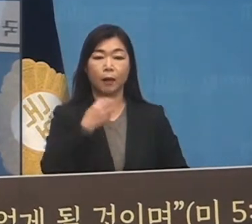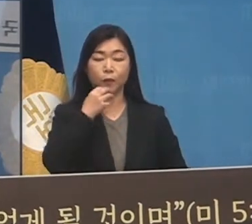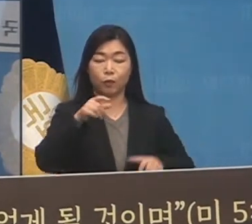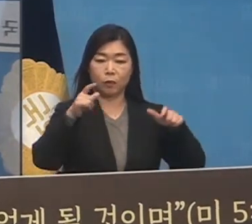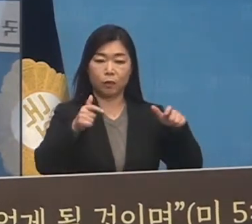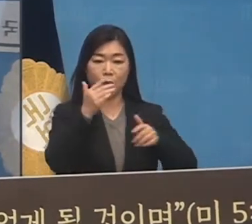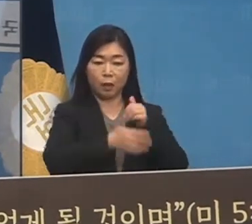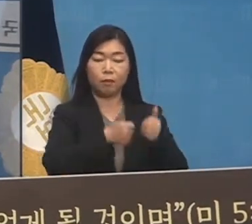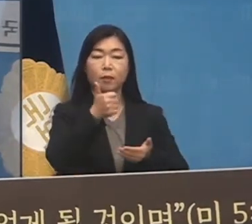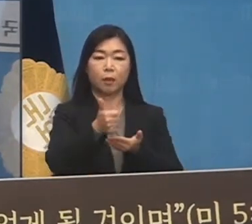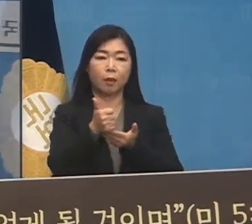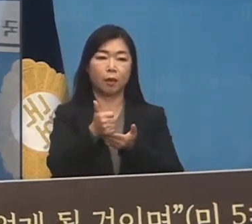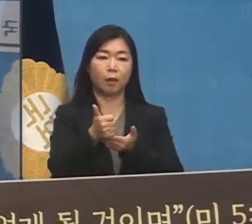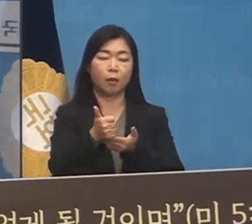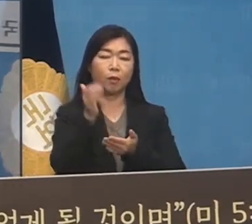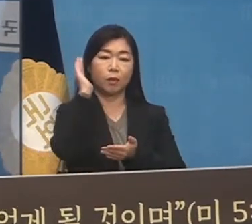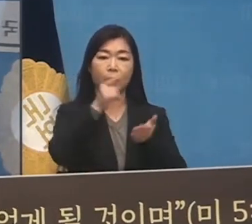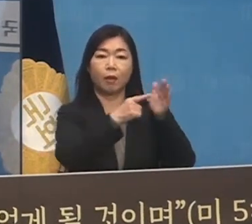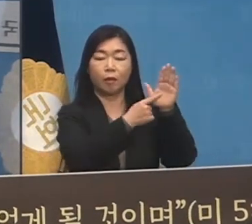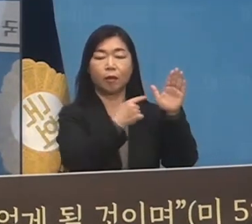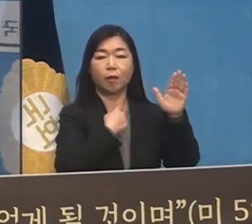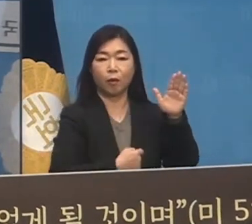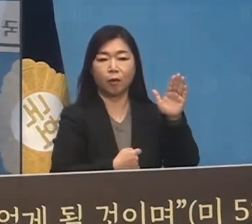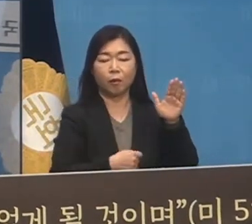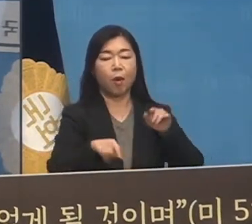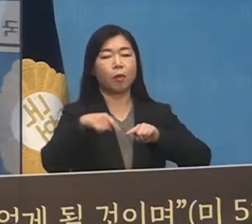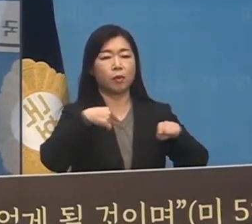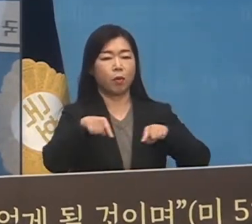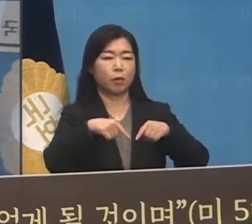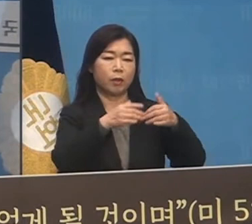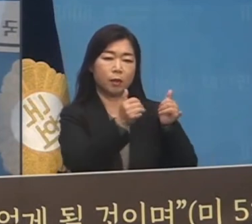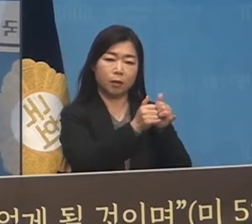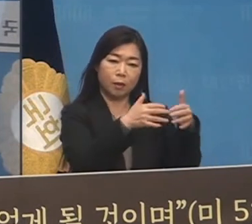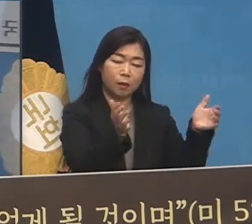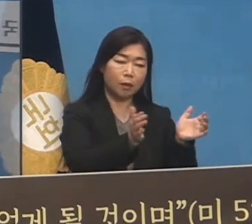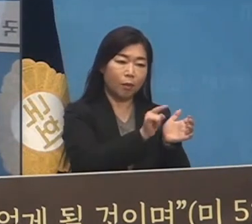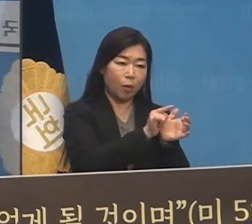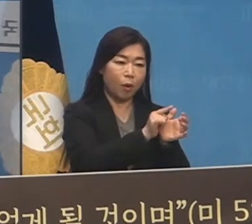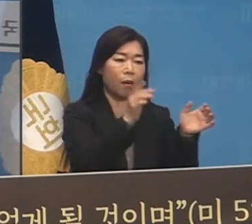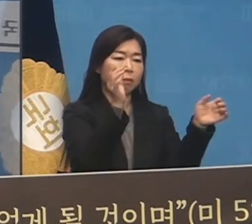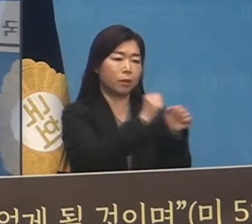서울시를 하나님께 라고 얘기했던 한 정권에 우리는 패망을